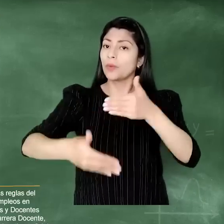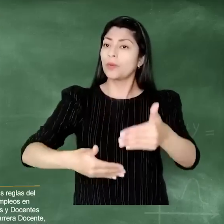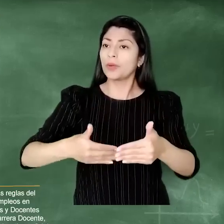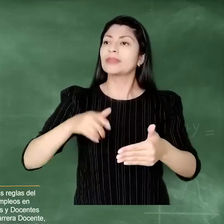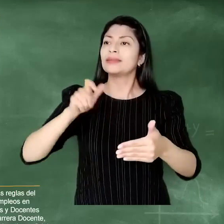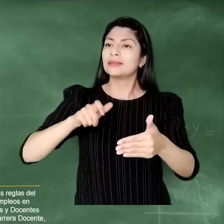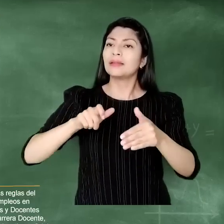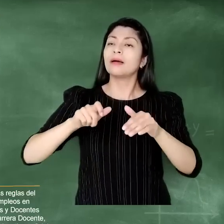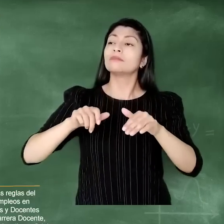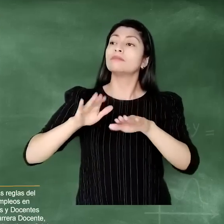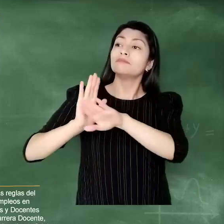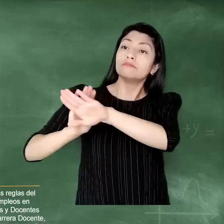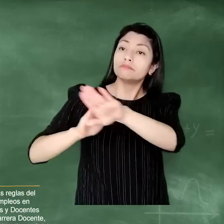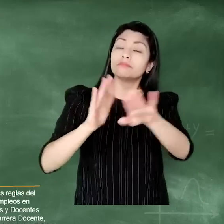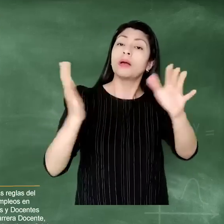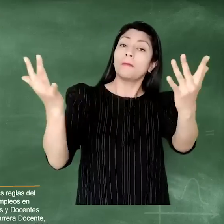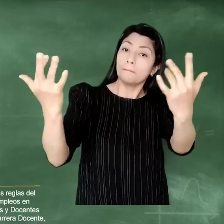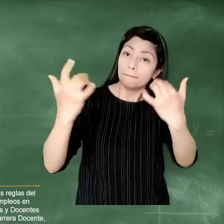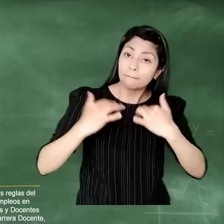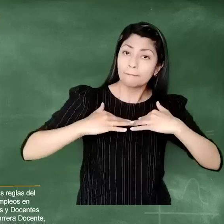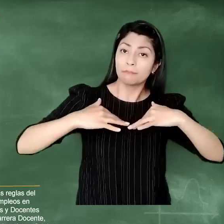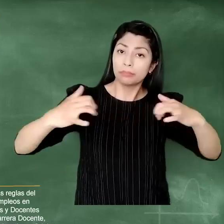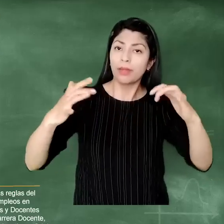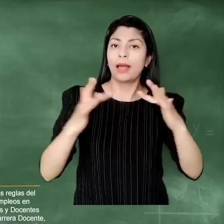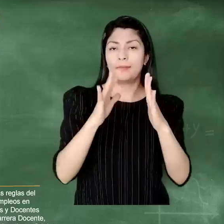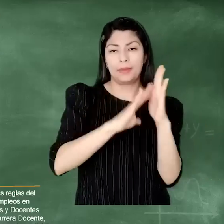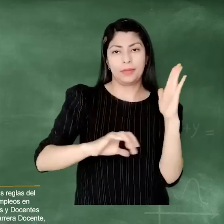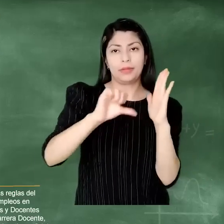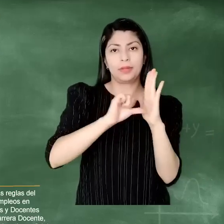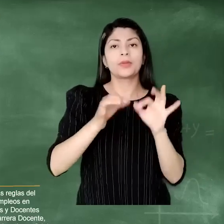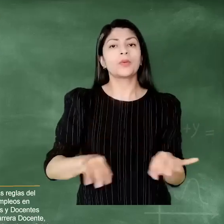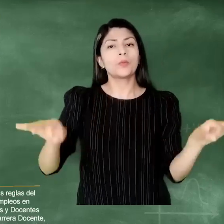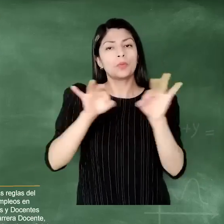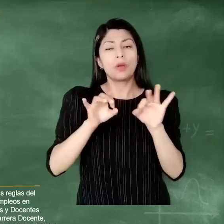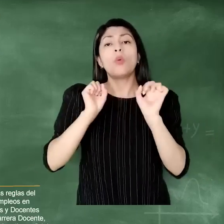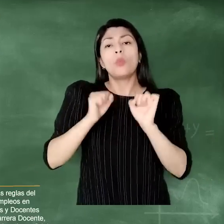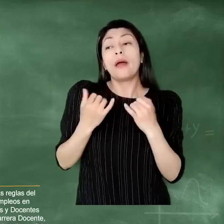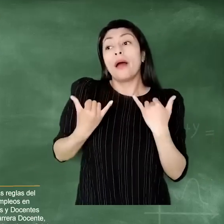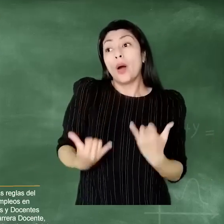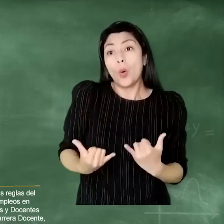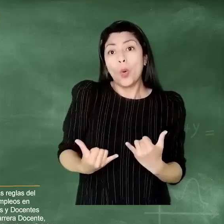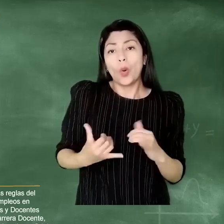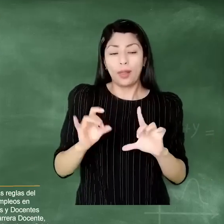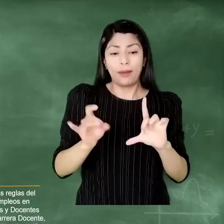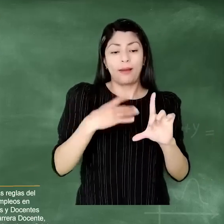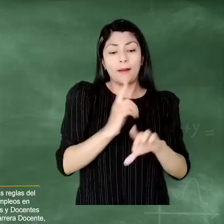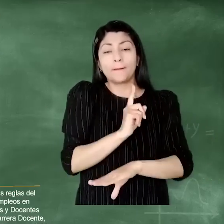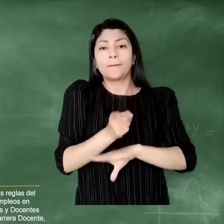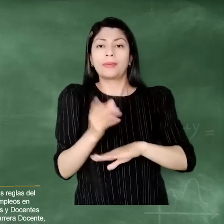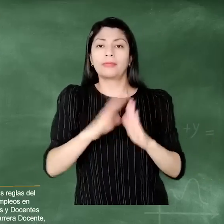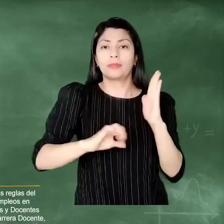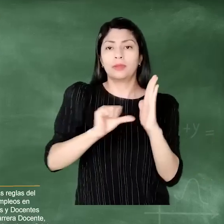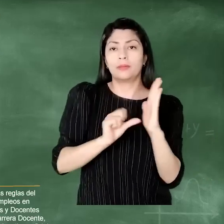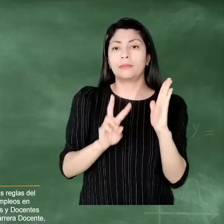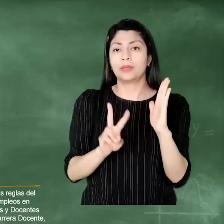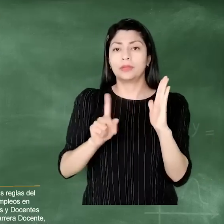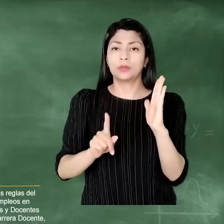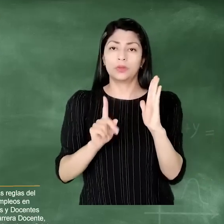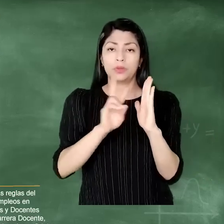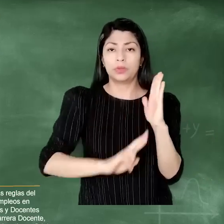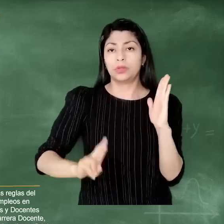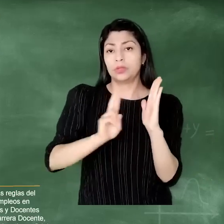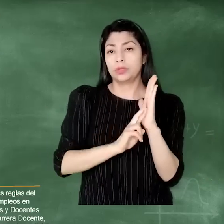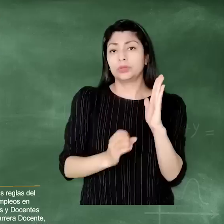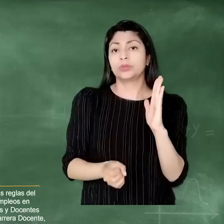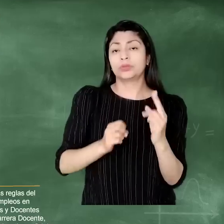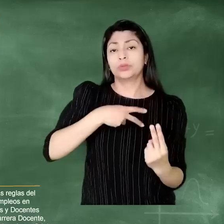de adelantar la audiencia de que trate el presente artículo, las cuales podrán adelantarse de manera virtual conforme lo establece